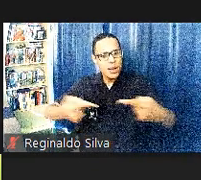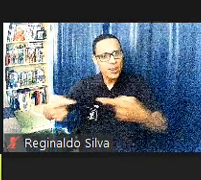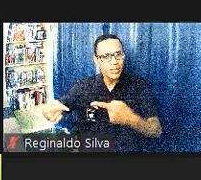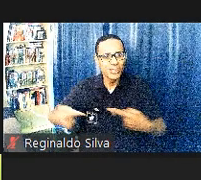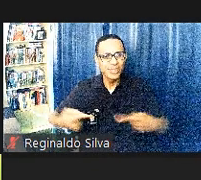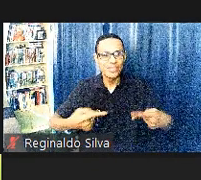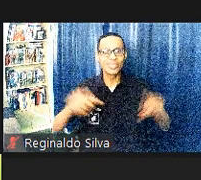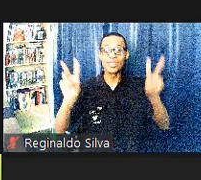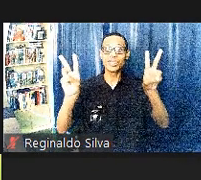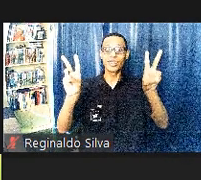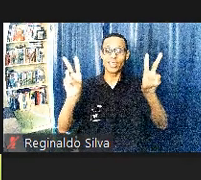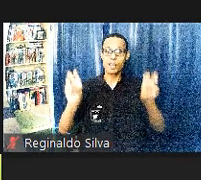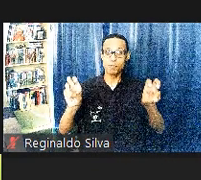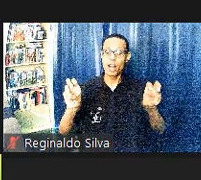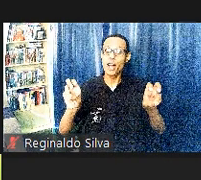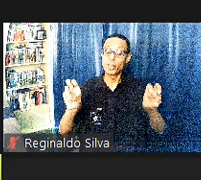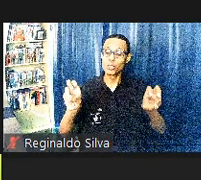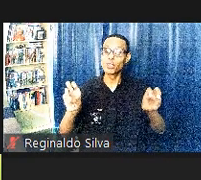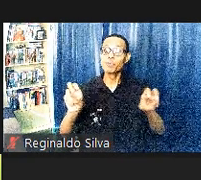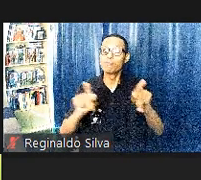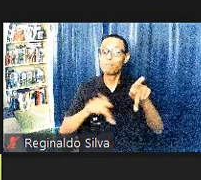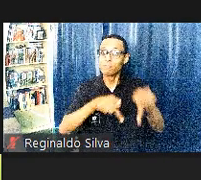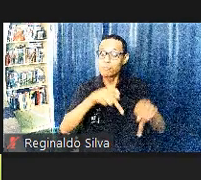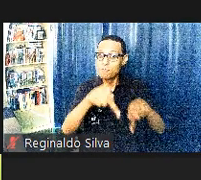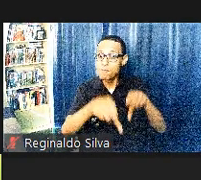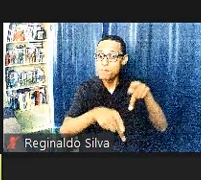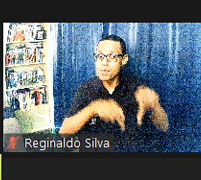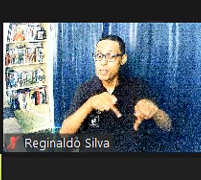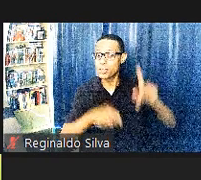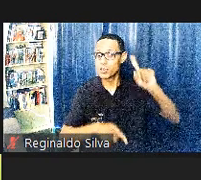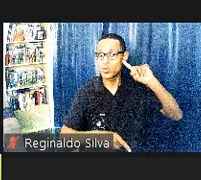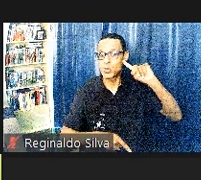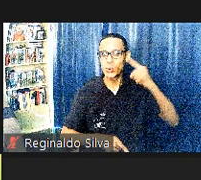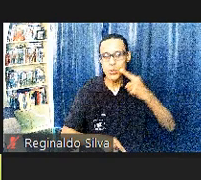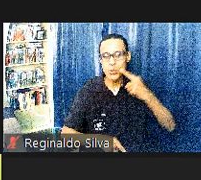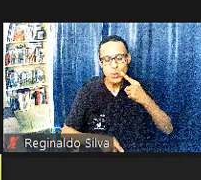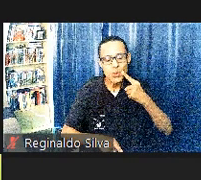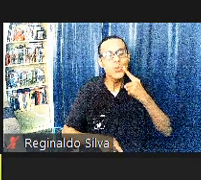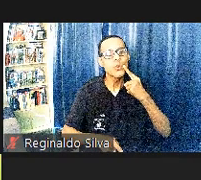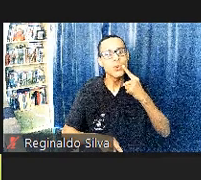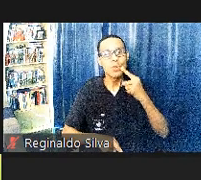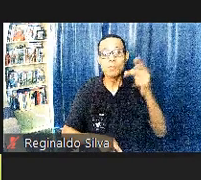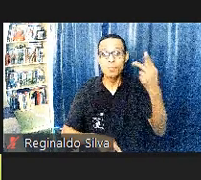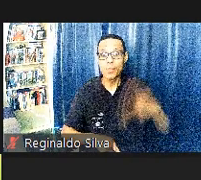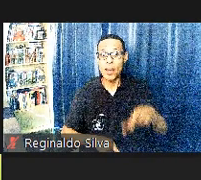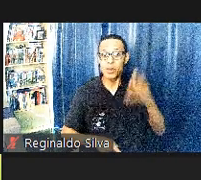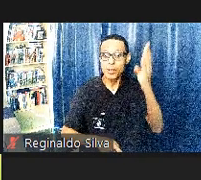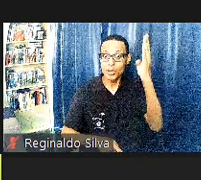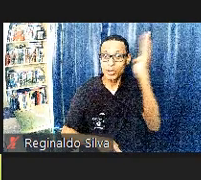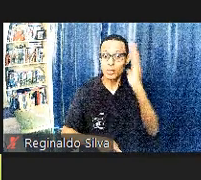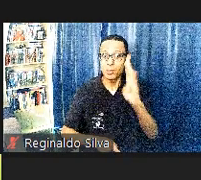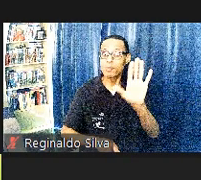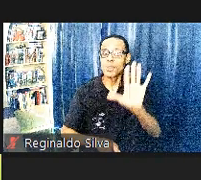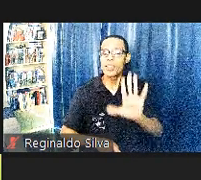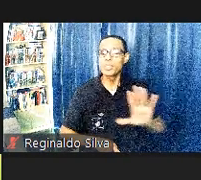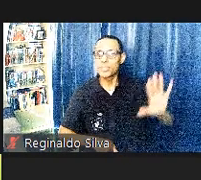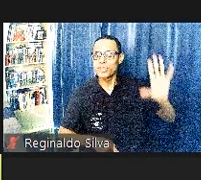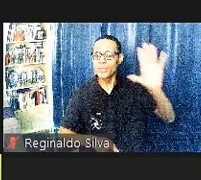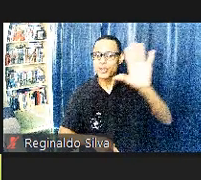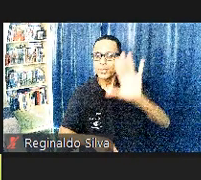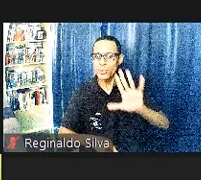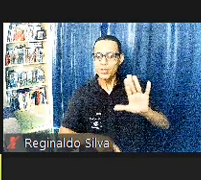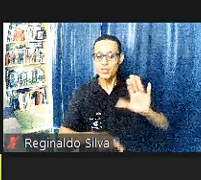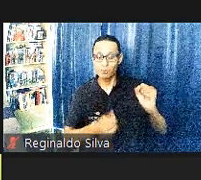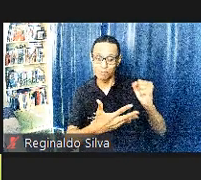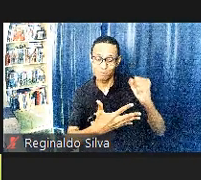que envolve o povo surdo, que envolve a língua de sinais. Eu me lembro que no seminário